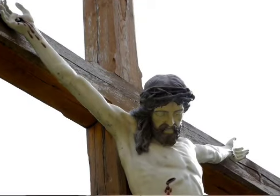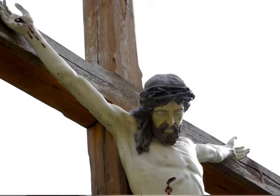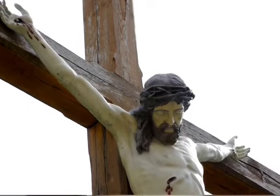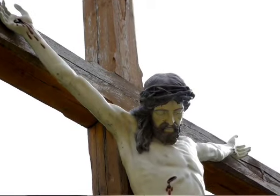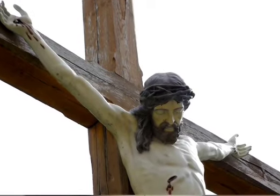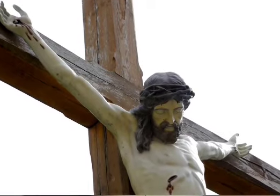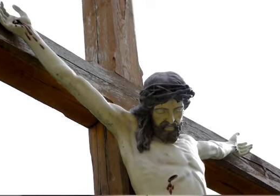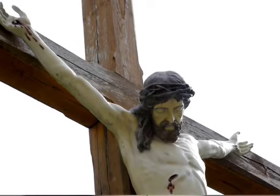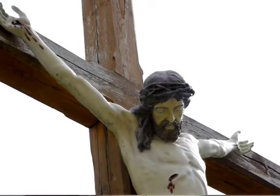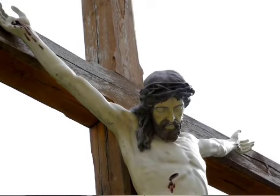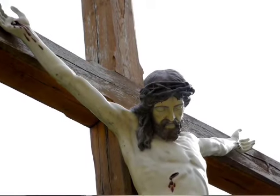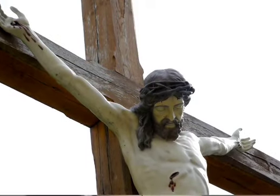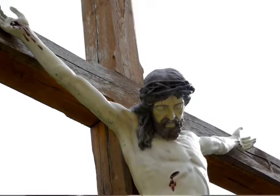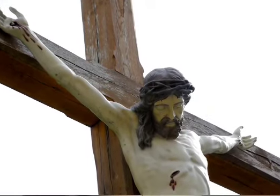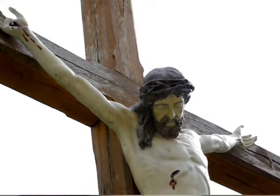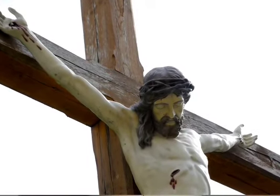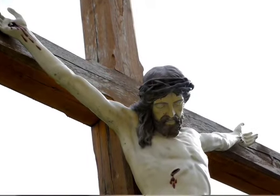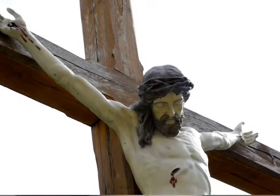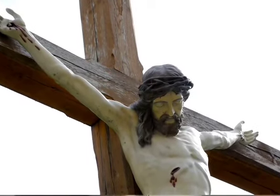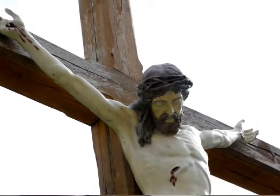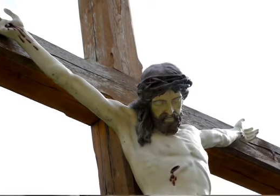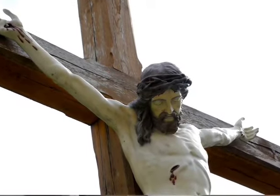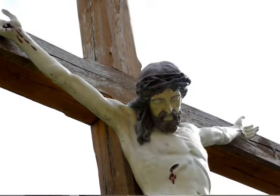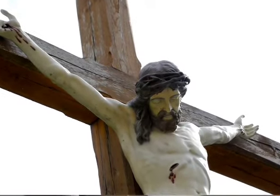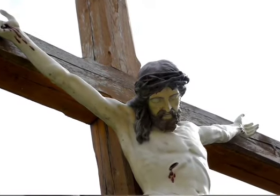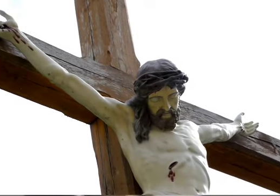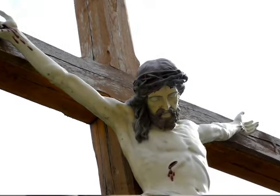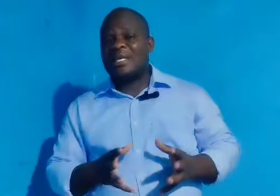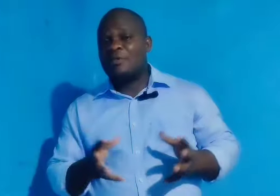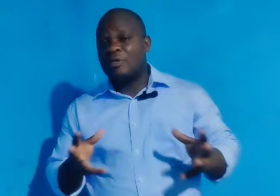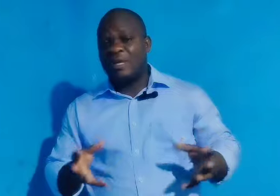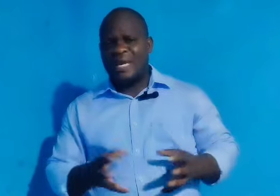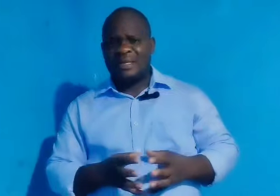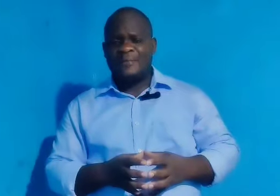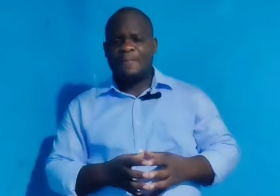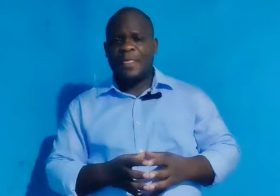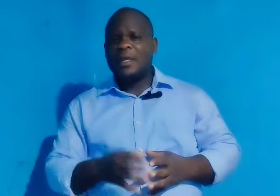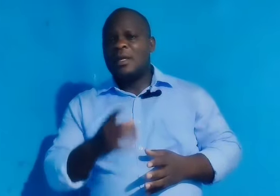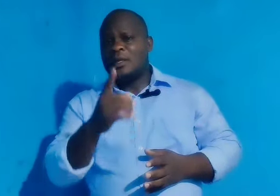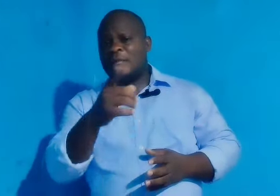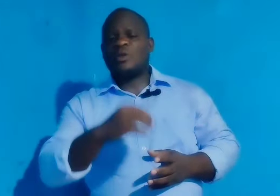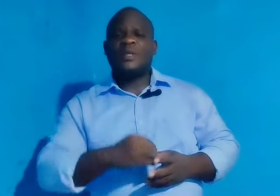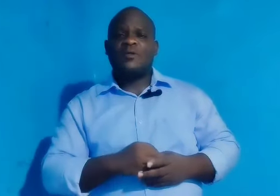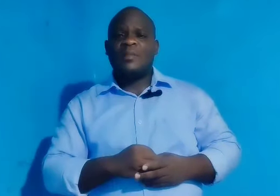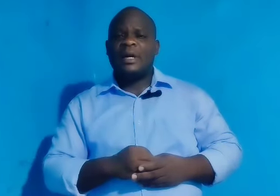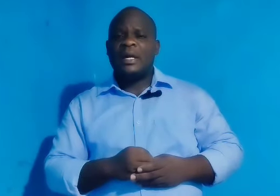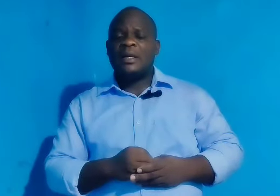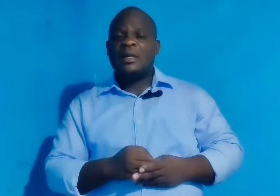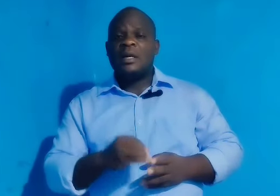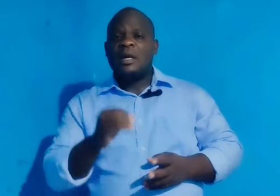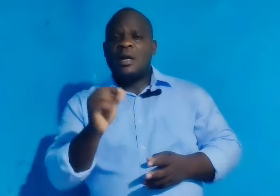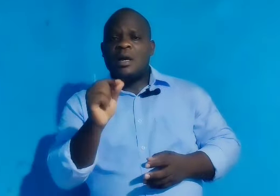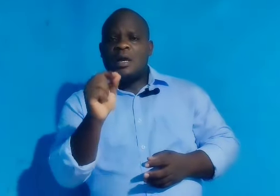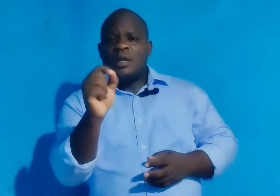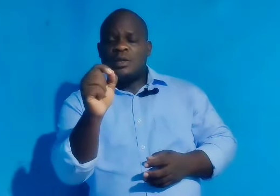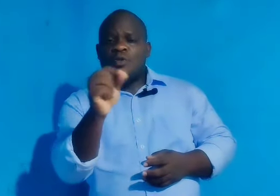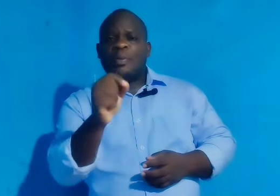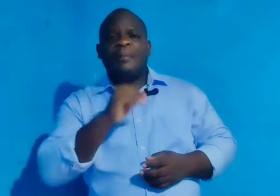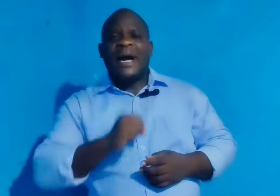Nataka ni kwambie Usiangalie shida hako unashida kiwango gani Natu waminikuwa mba Yupo